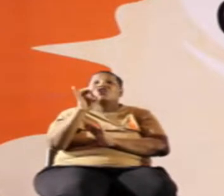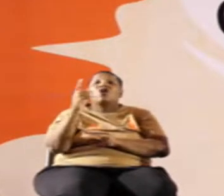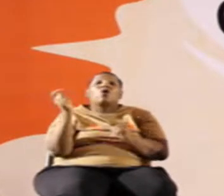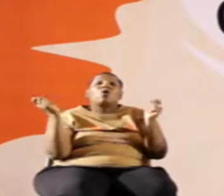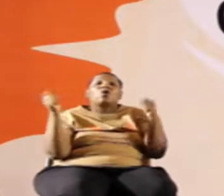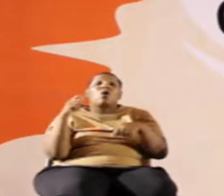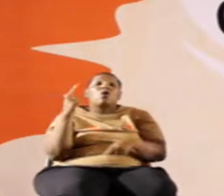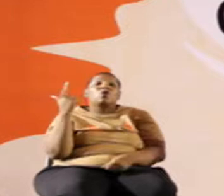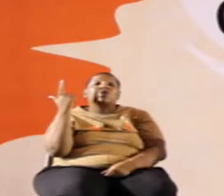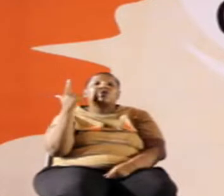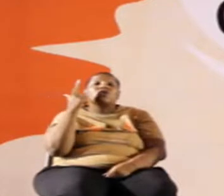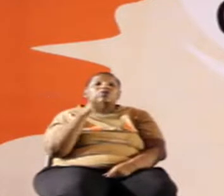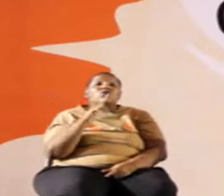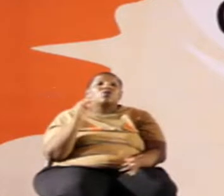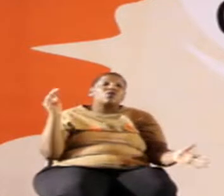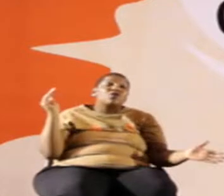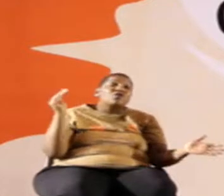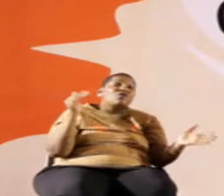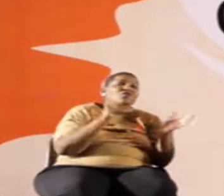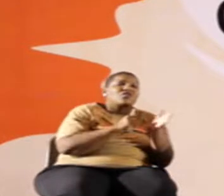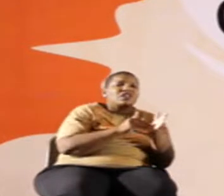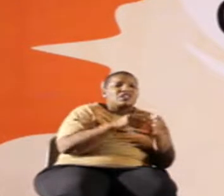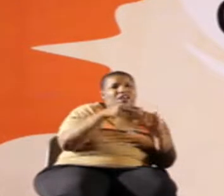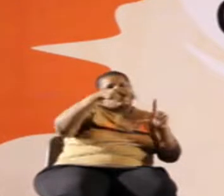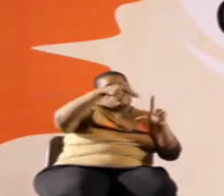condição de denunciar ao fim da novela.